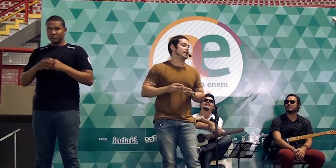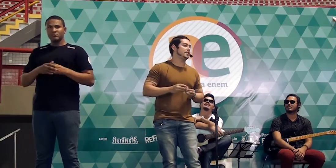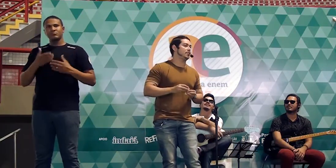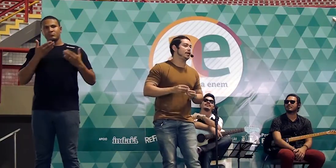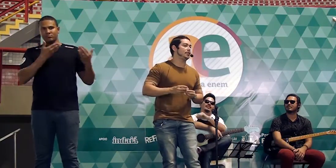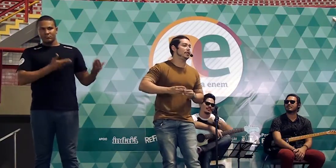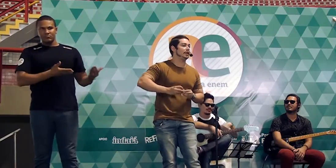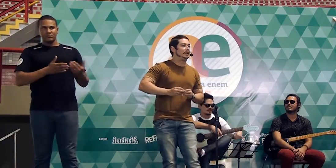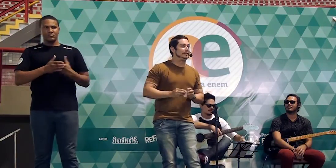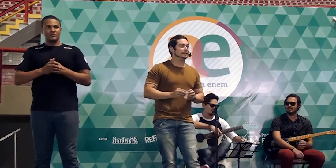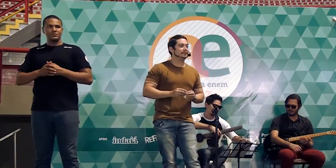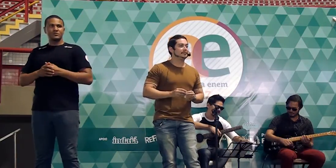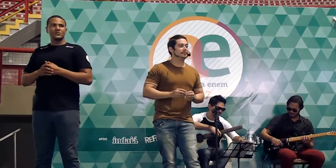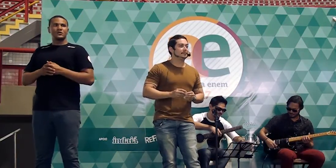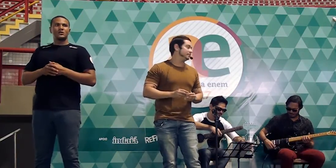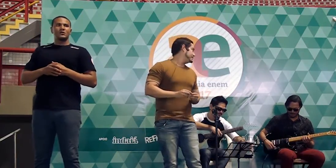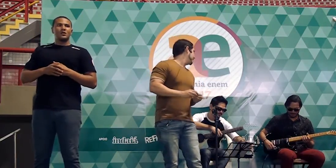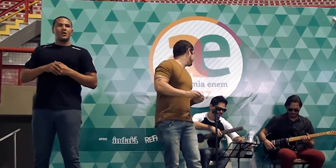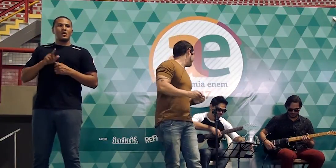aqui Geração Coca-Cola,